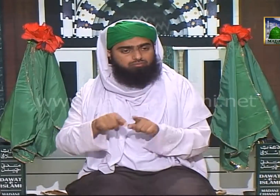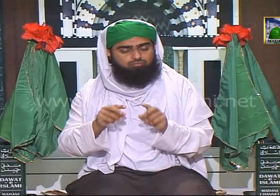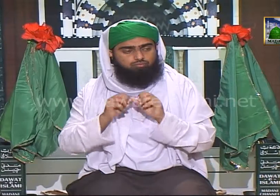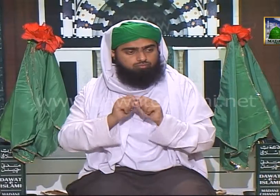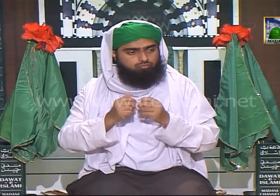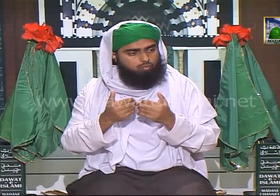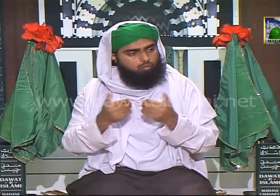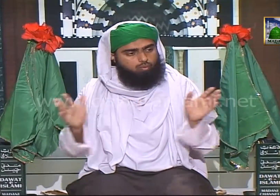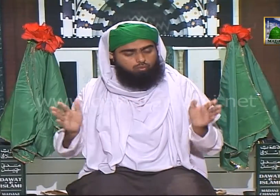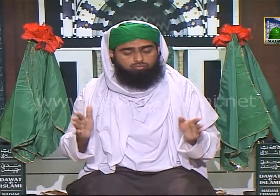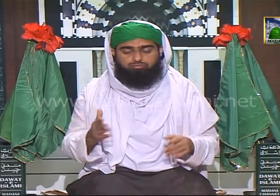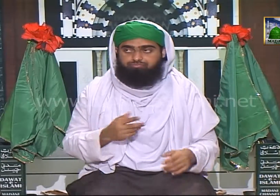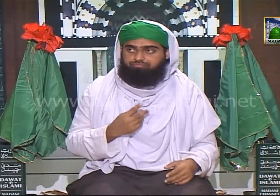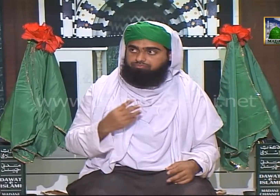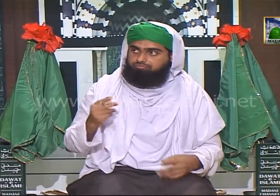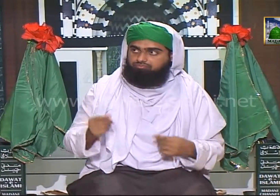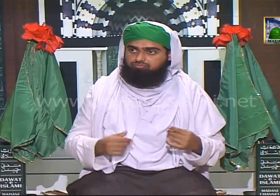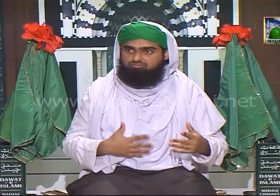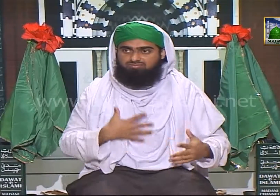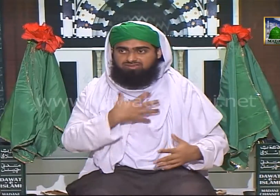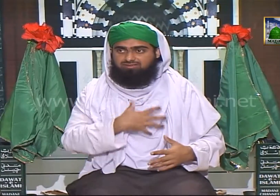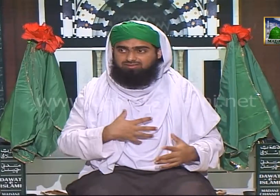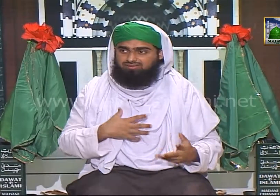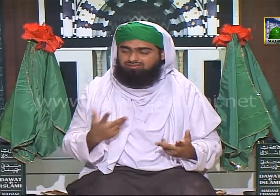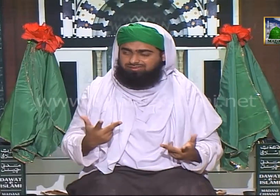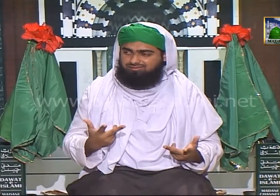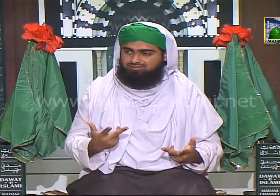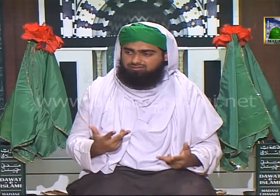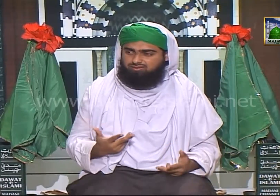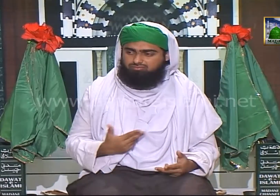جھٹک جھٹک صاف صفائی چمکانا بڑھانا شروع کرو یا کمپٹیشن ہو گیا آپ